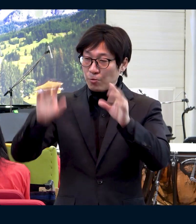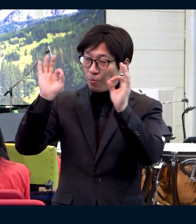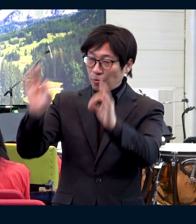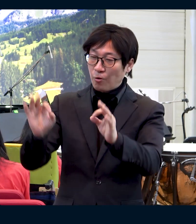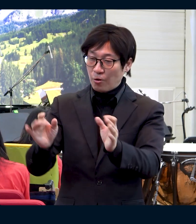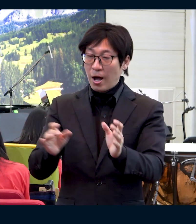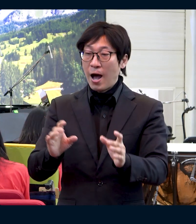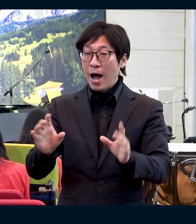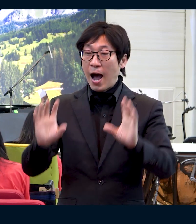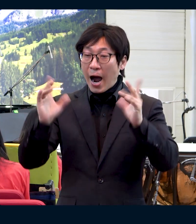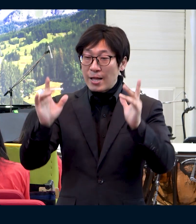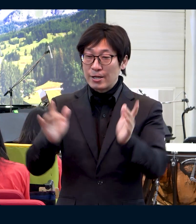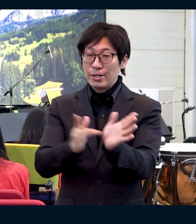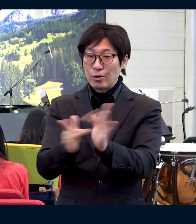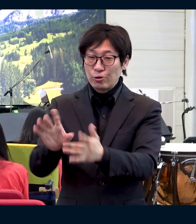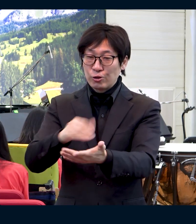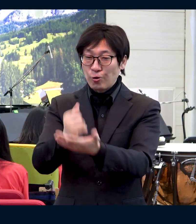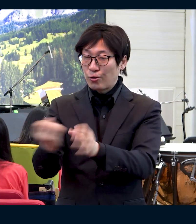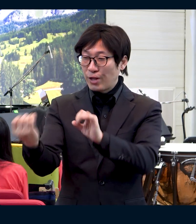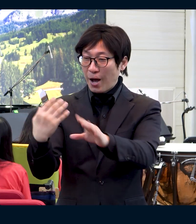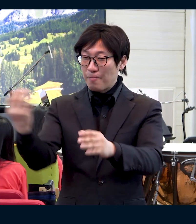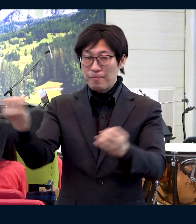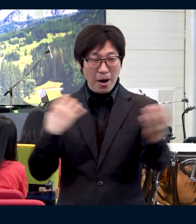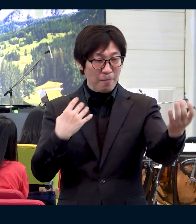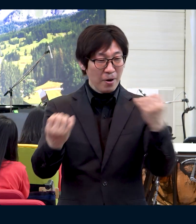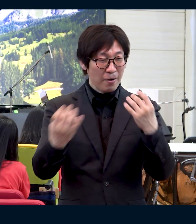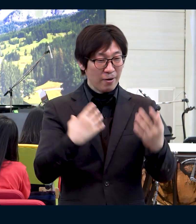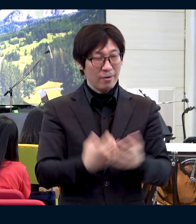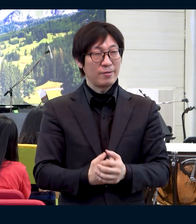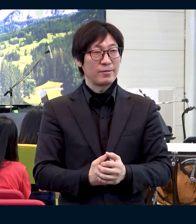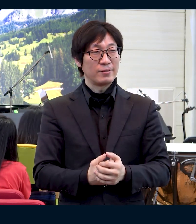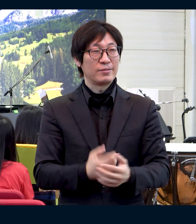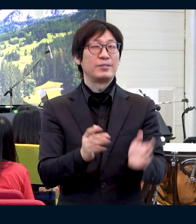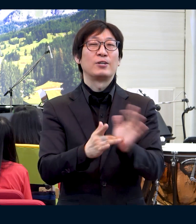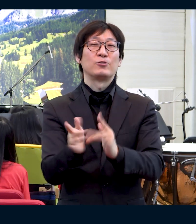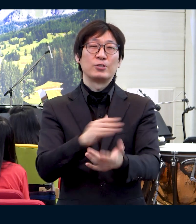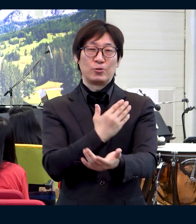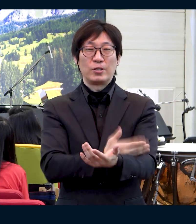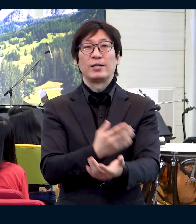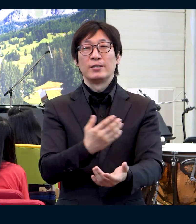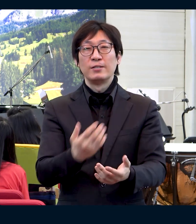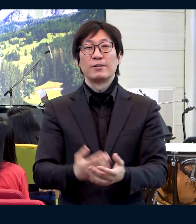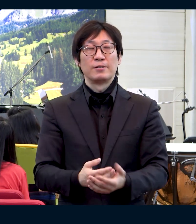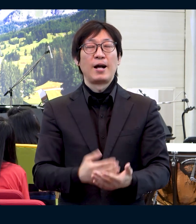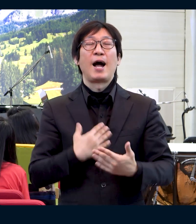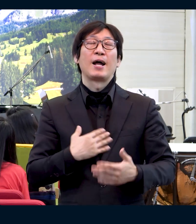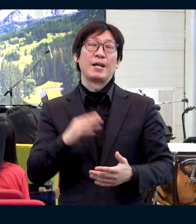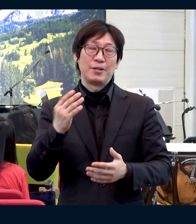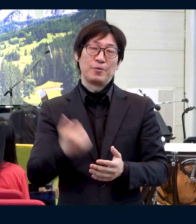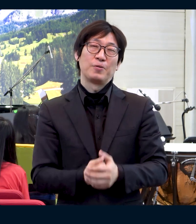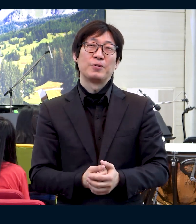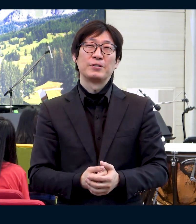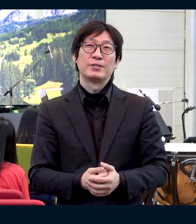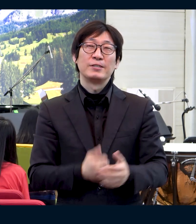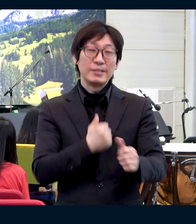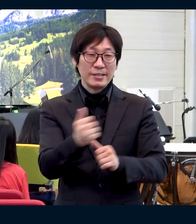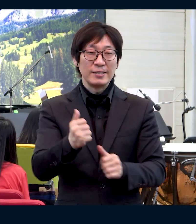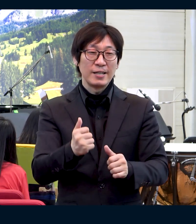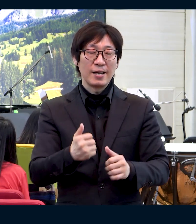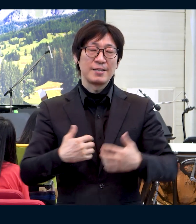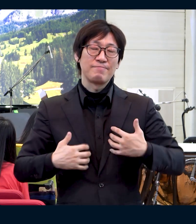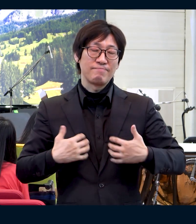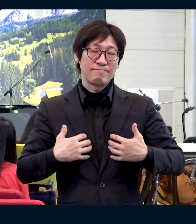때는 그곳이 복음의 능력이 나타나 있는 곳이고요. 또한 승리의 기쁨을 외치고 있는